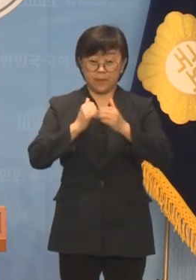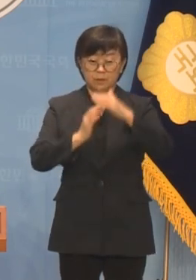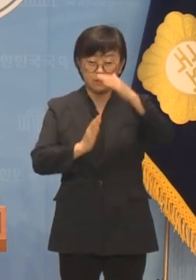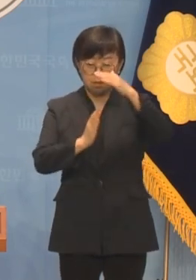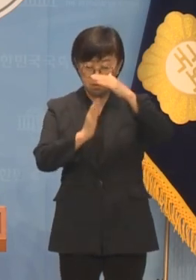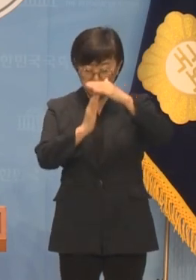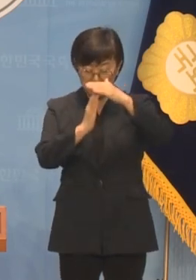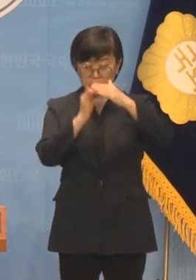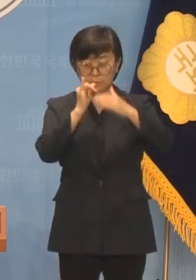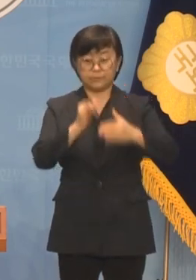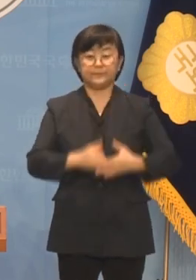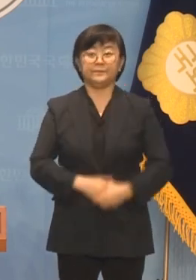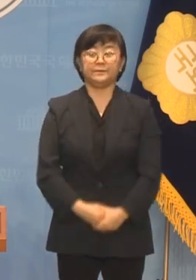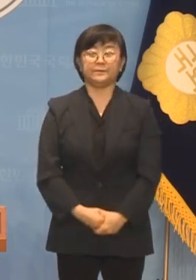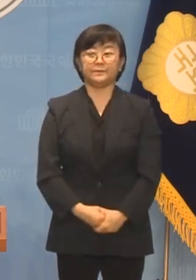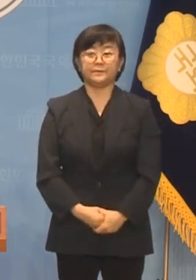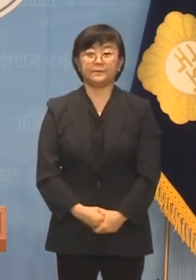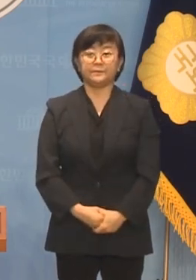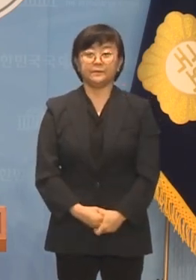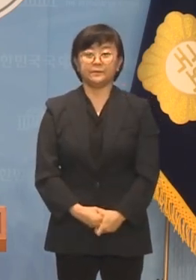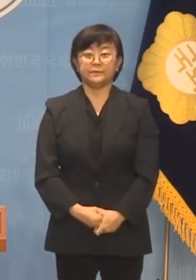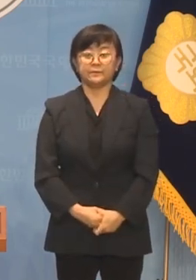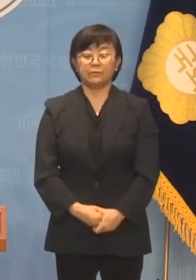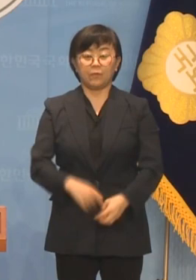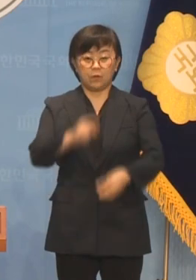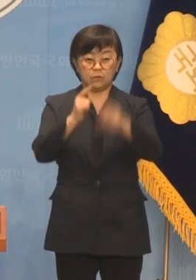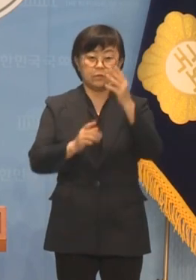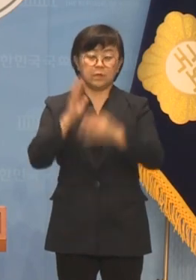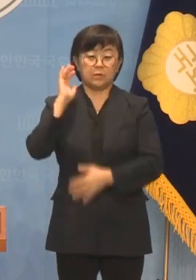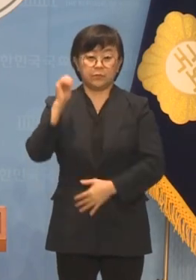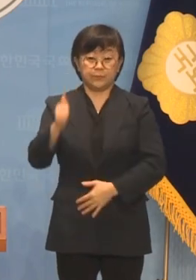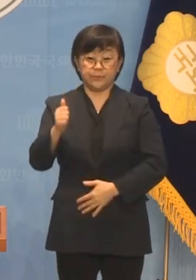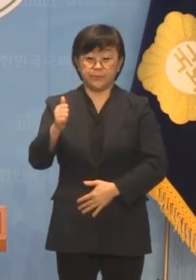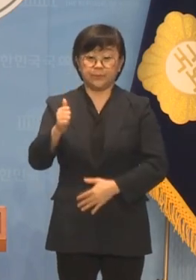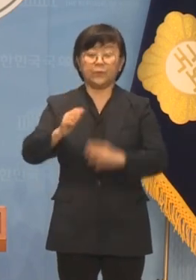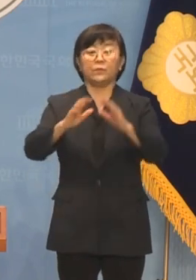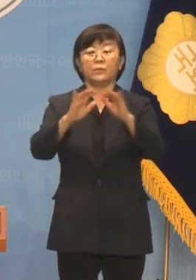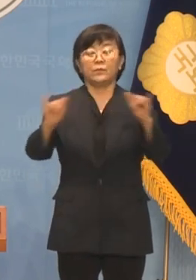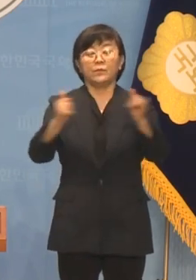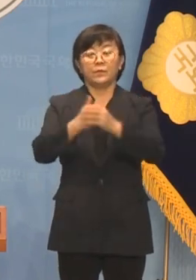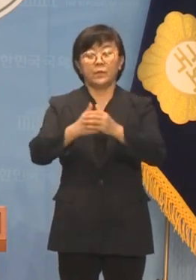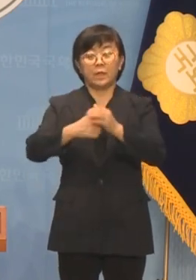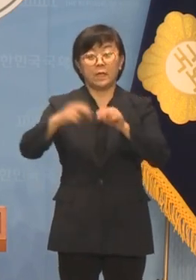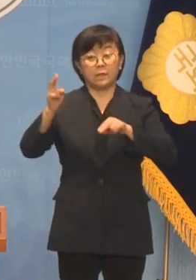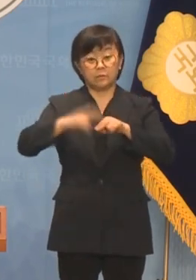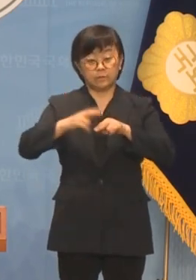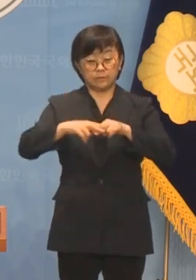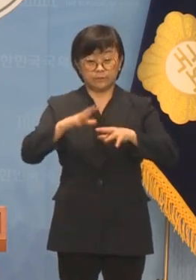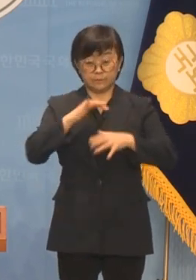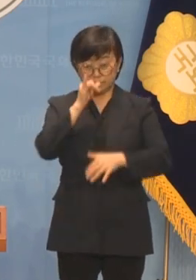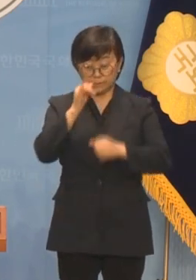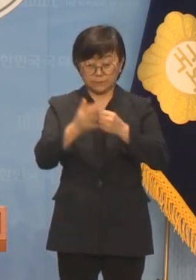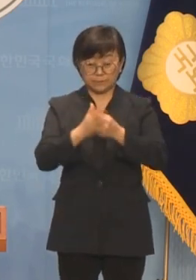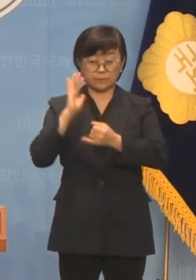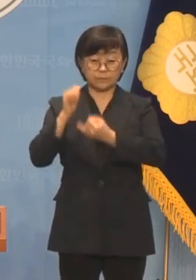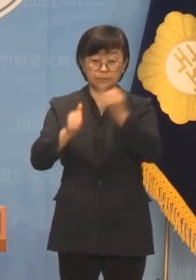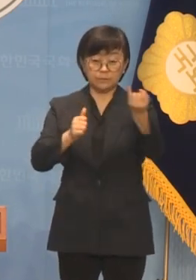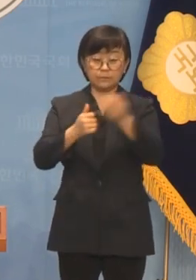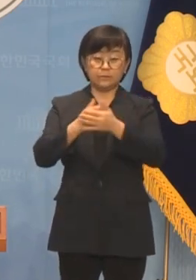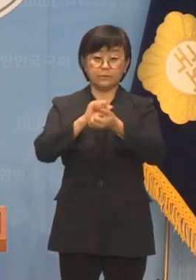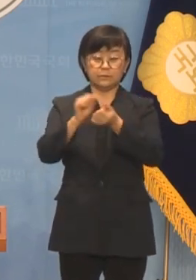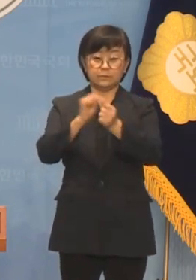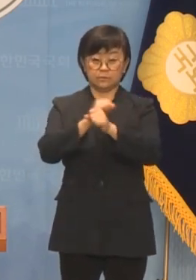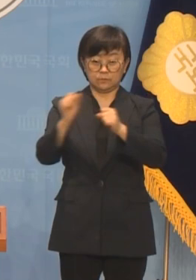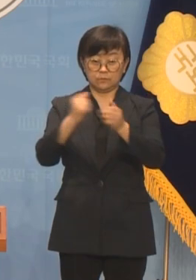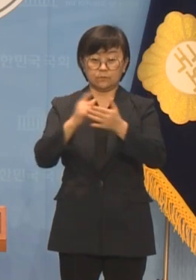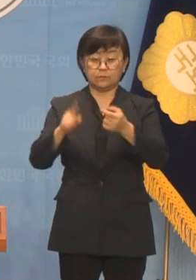임계점에 다다랐습니다. 윤석열 대통령은 국민의 해초리가 두렵다면 김건희 여사 주가 조작